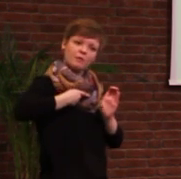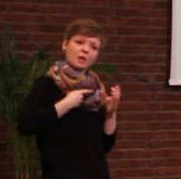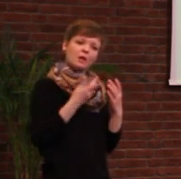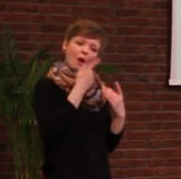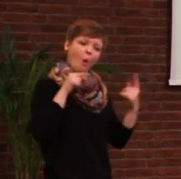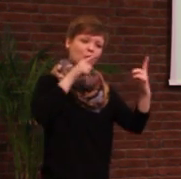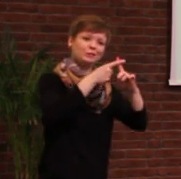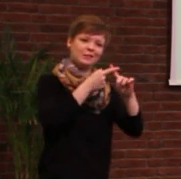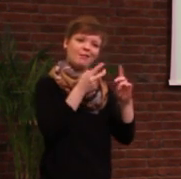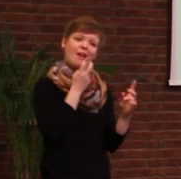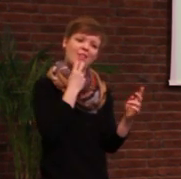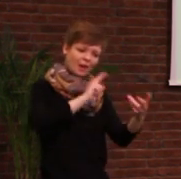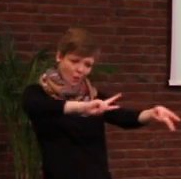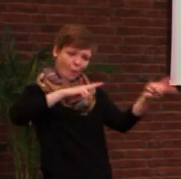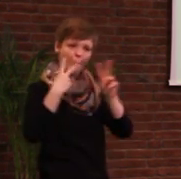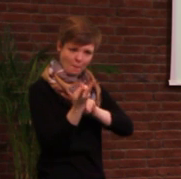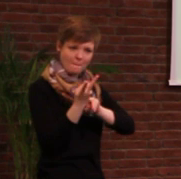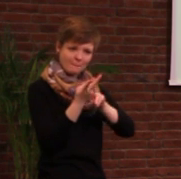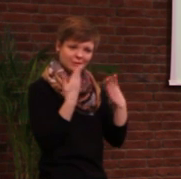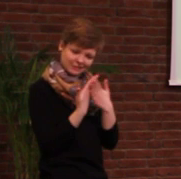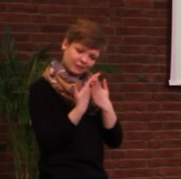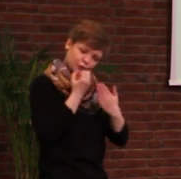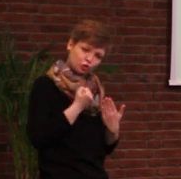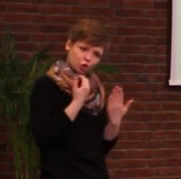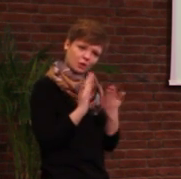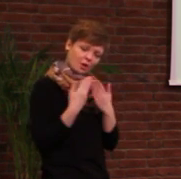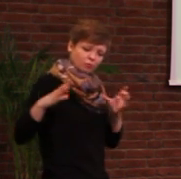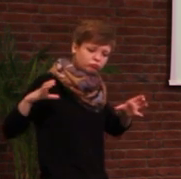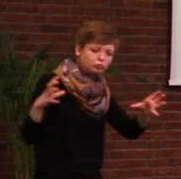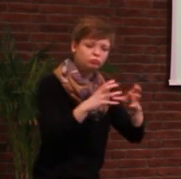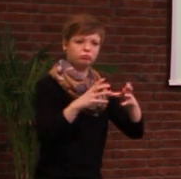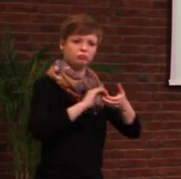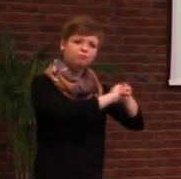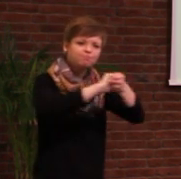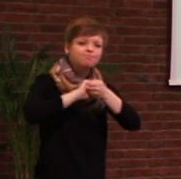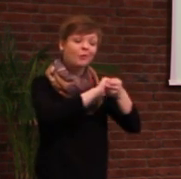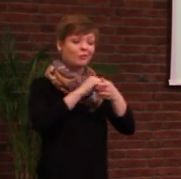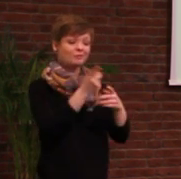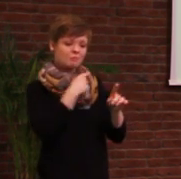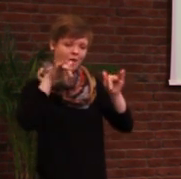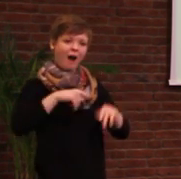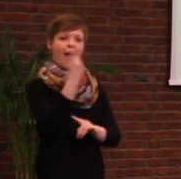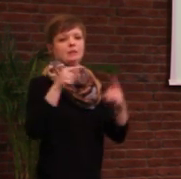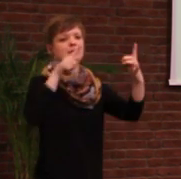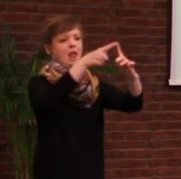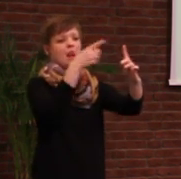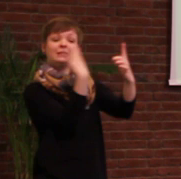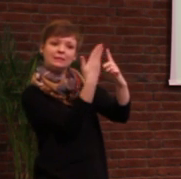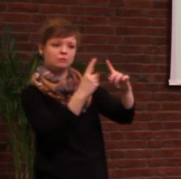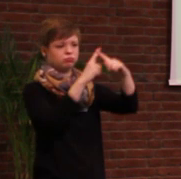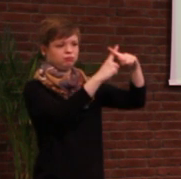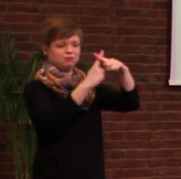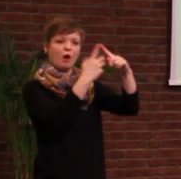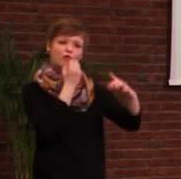die Energiewende in Berlin endlich selbst in die Hand zu nehmen und einzuleiten. Und dieses gemeinsame Ziel steht für uns im Vordergrund.